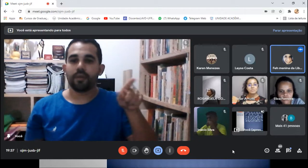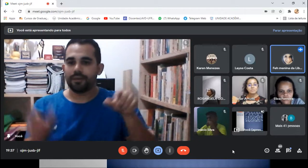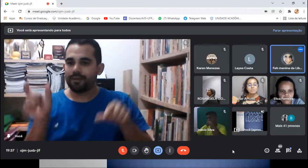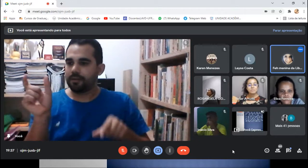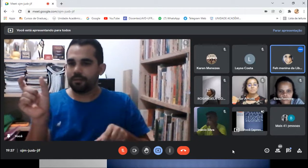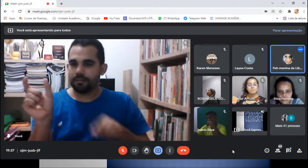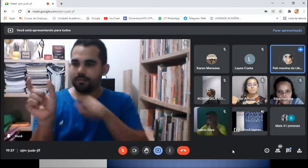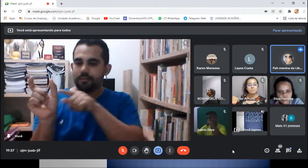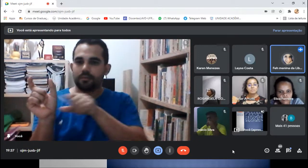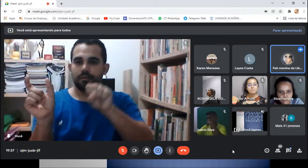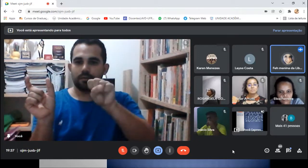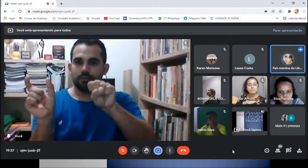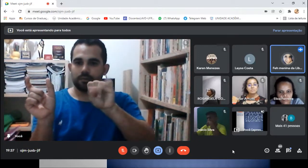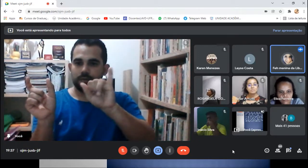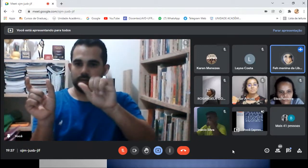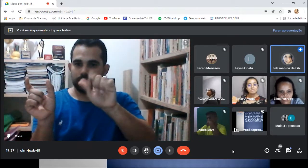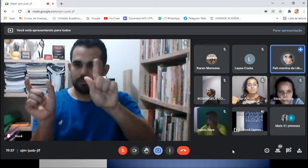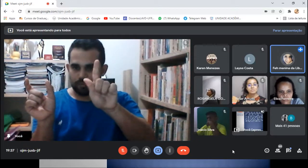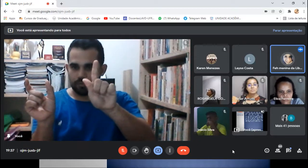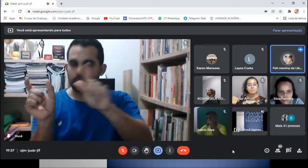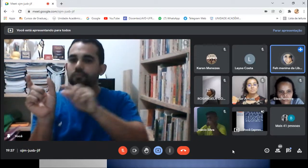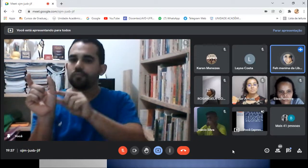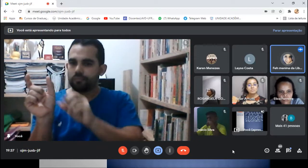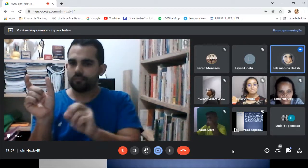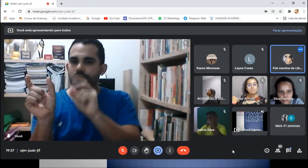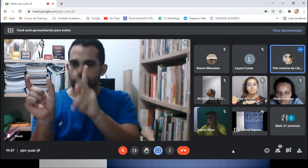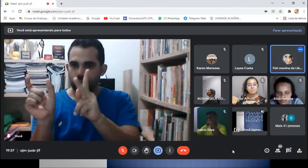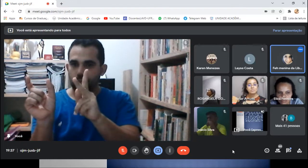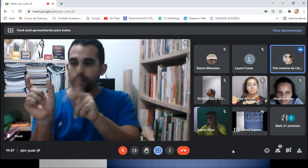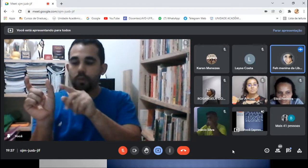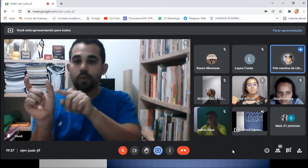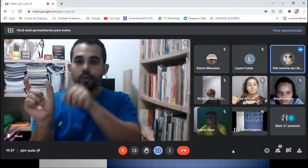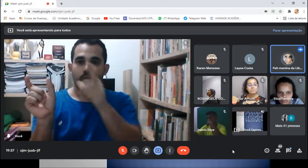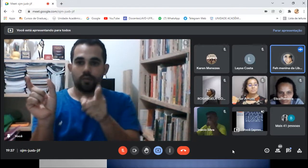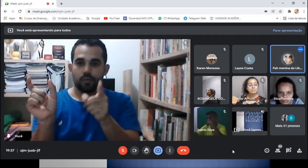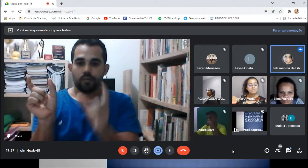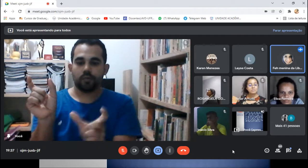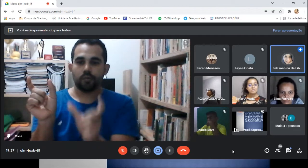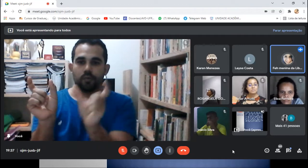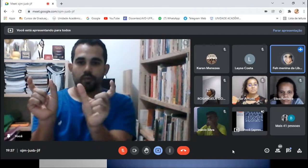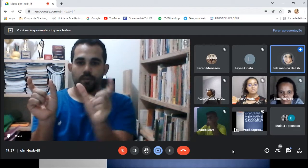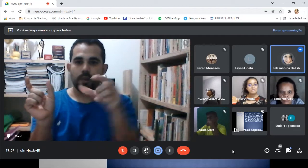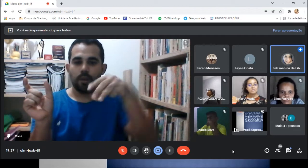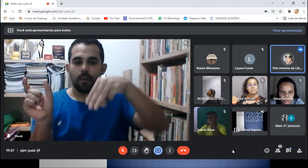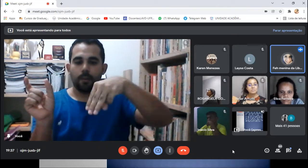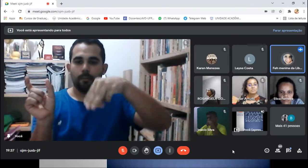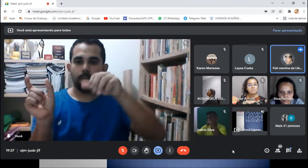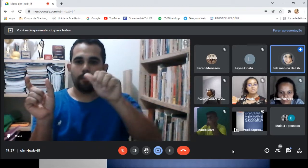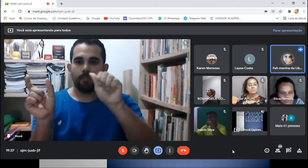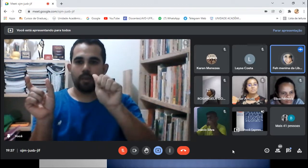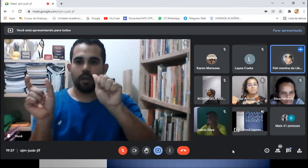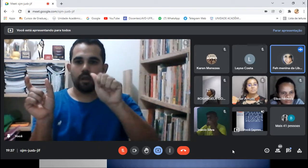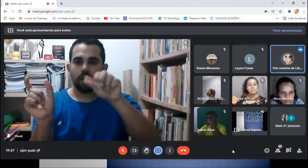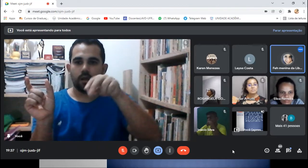Certo. Vocês viram um slide que agora vai tratar do outro termo, né? Do Manu. A gente já viu o conceito de